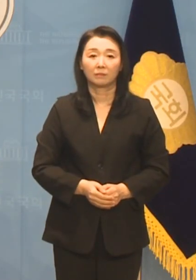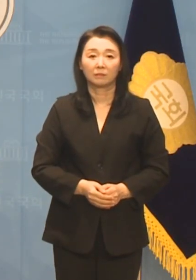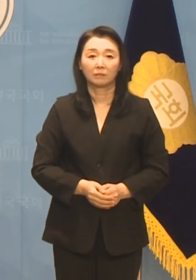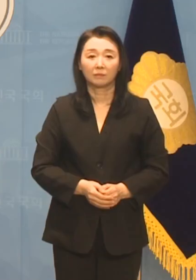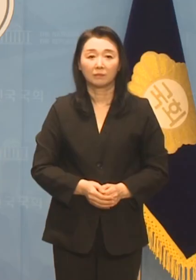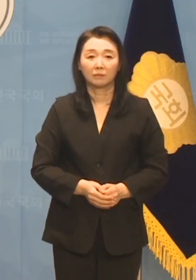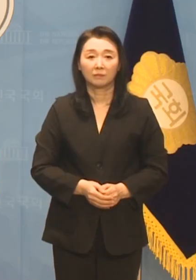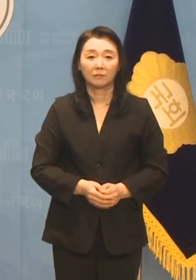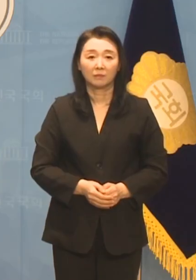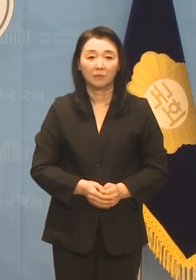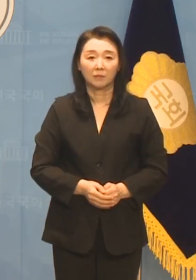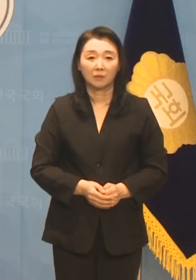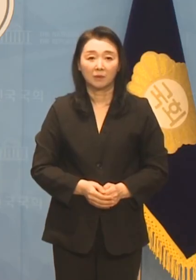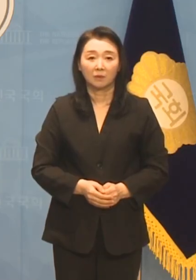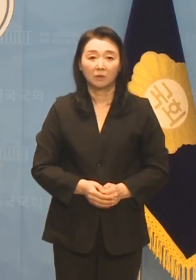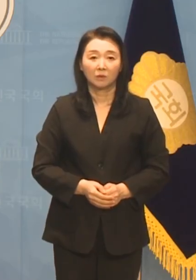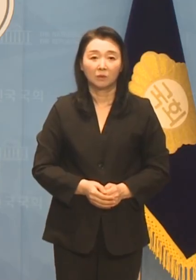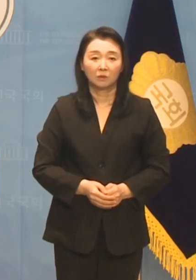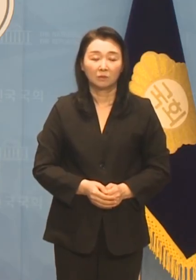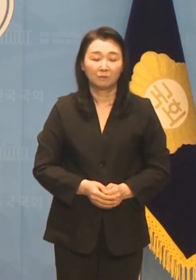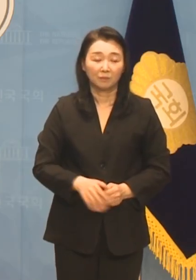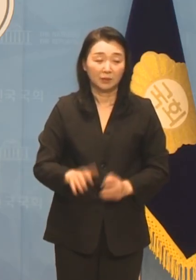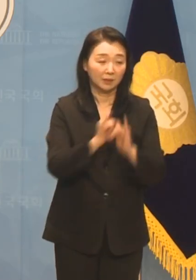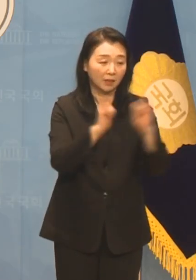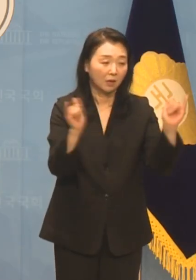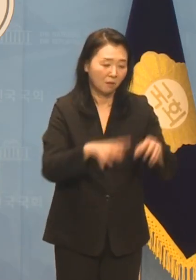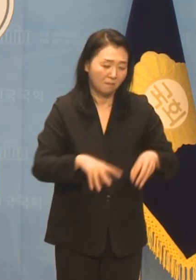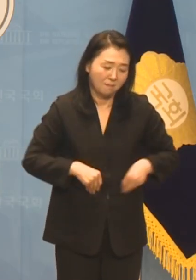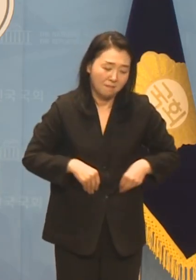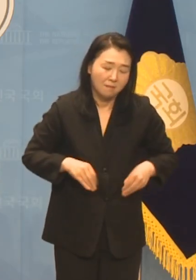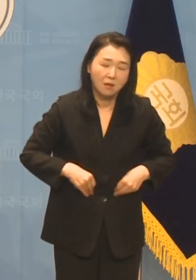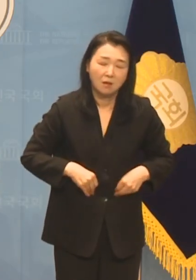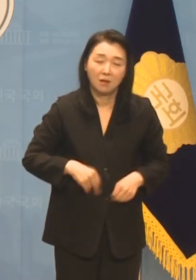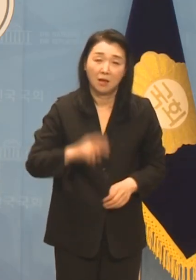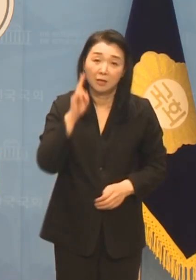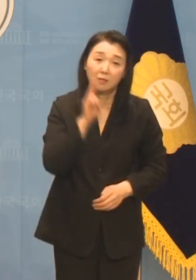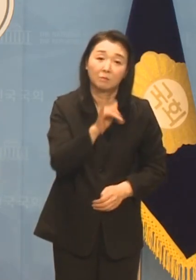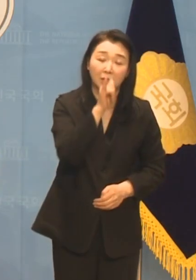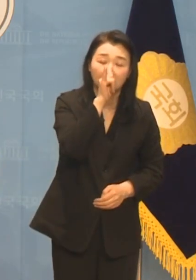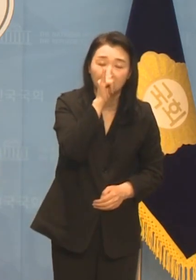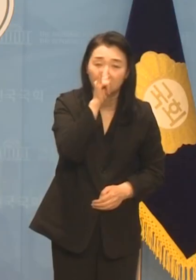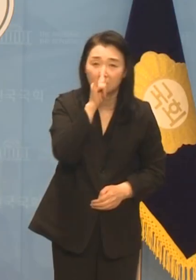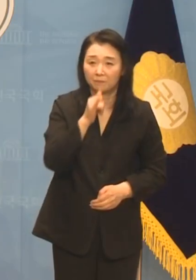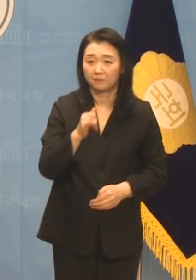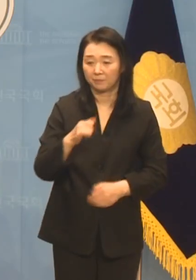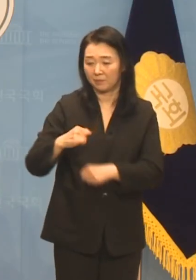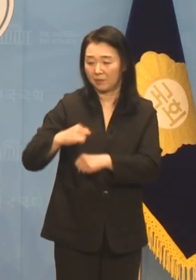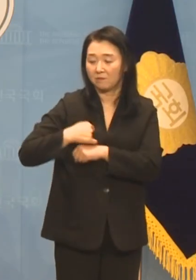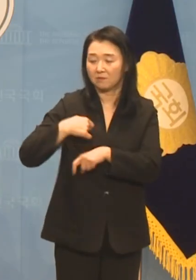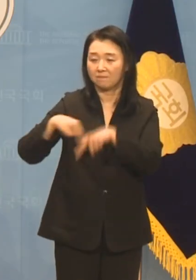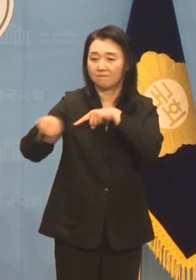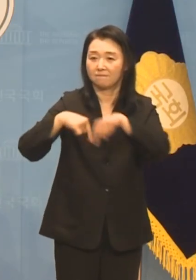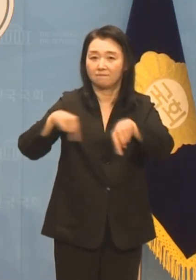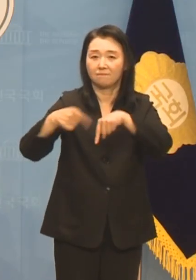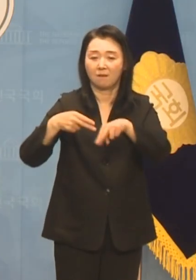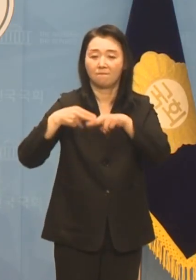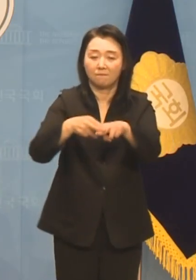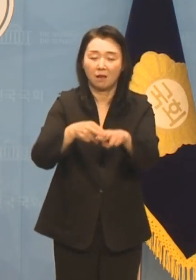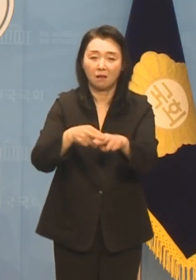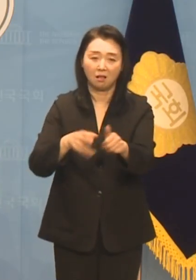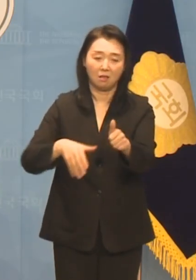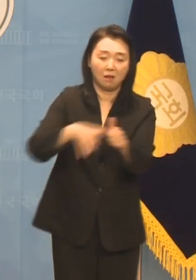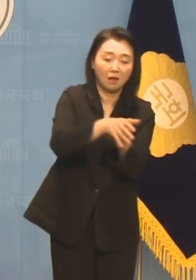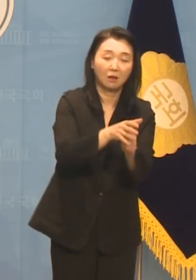지독한 굶주림에 시달린 적도 있습니다. 독재 권력의 군합발에 억눌린 적도